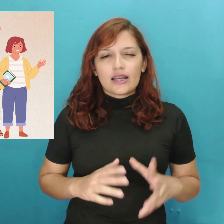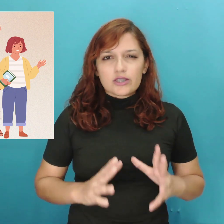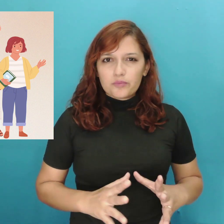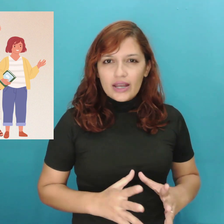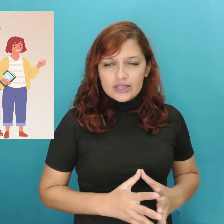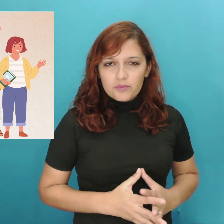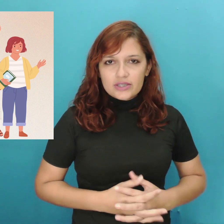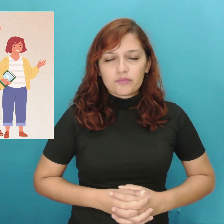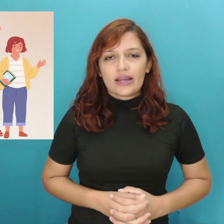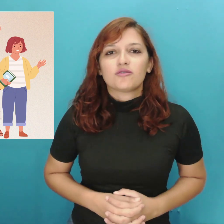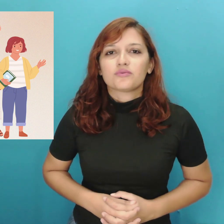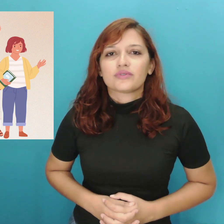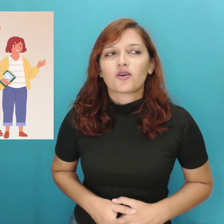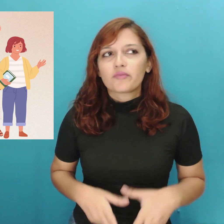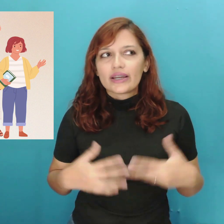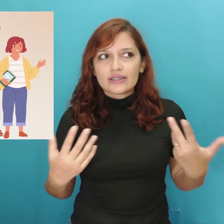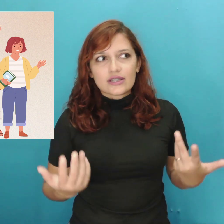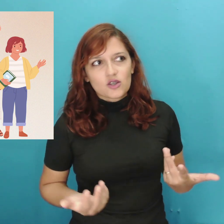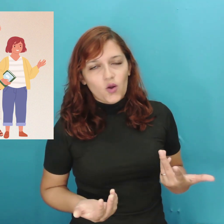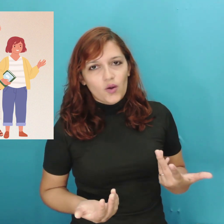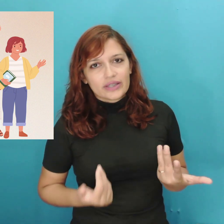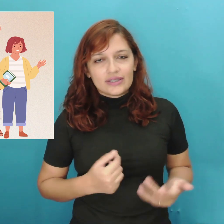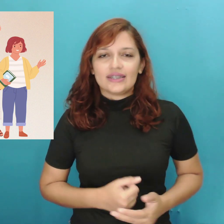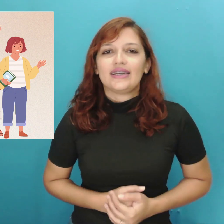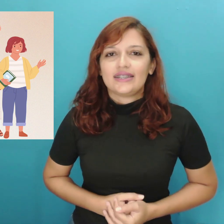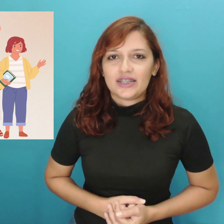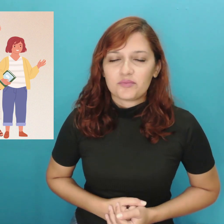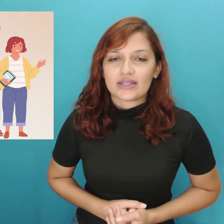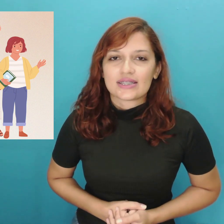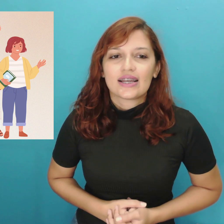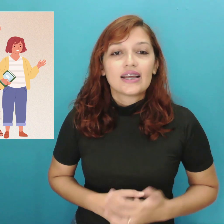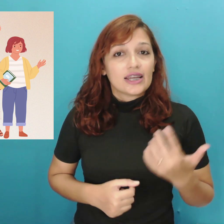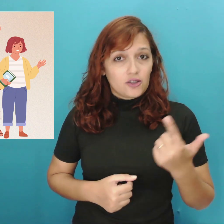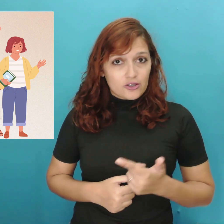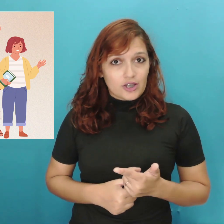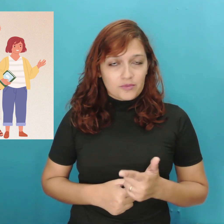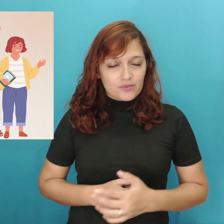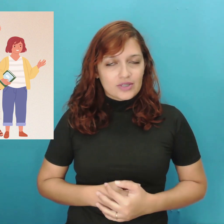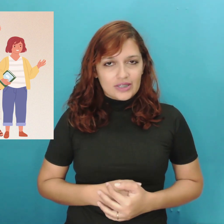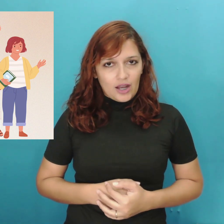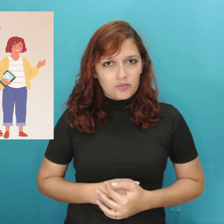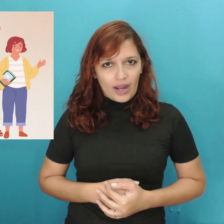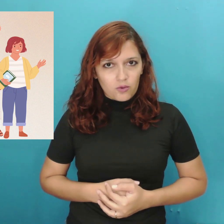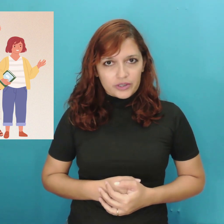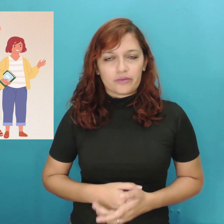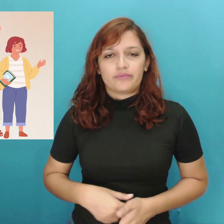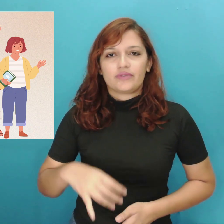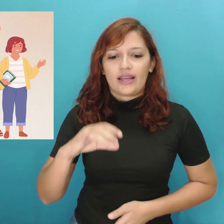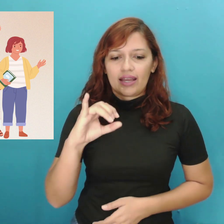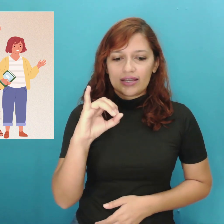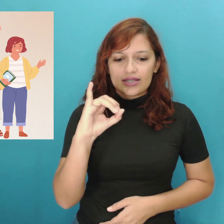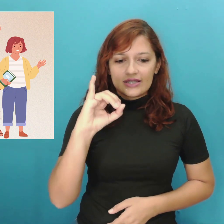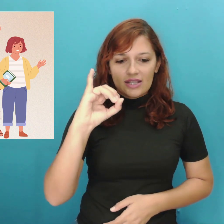sempre recebo essa pergunta, como é que diz oi em Libras? E nós temos um sinal para oi, ó. É esse sinal